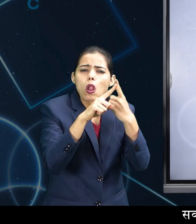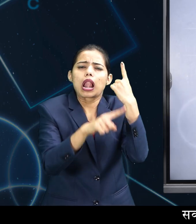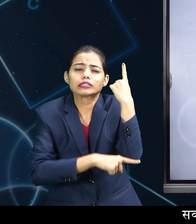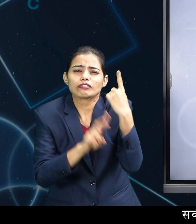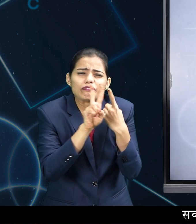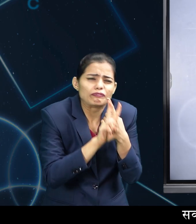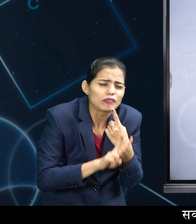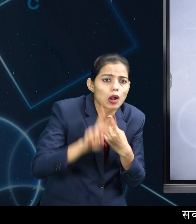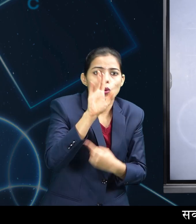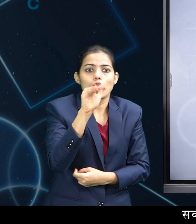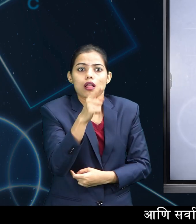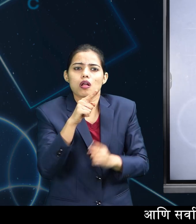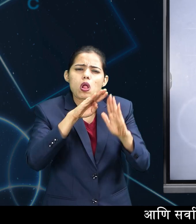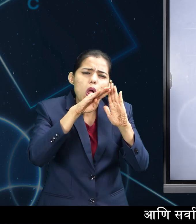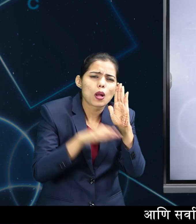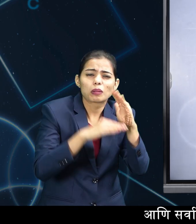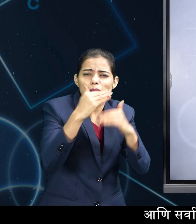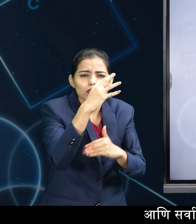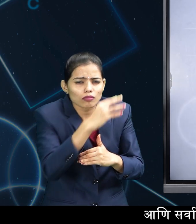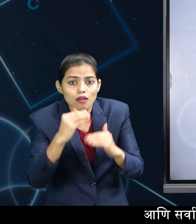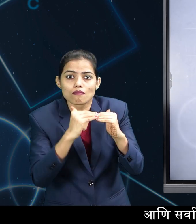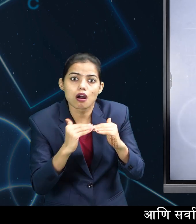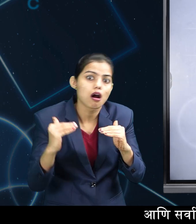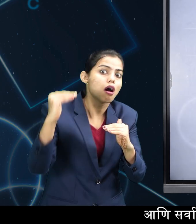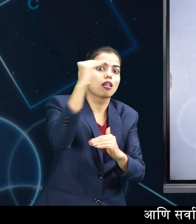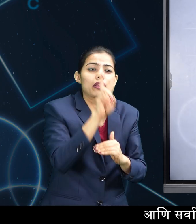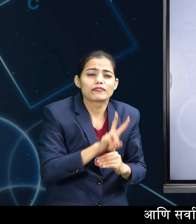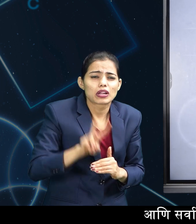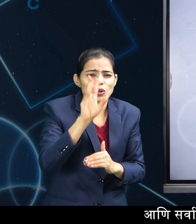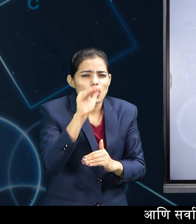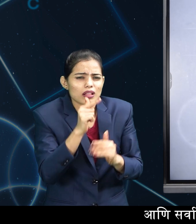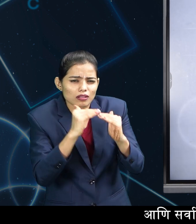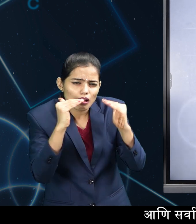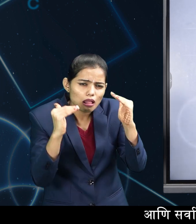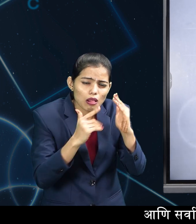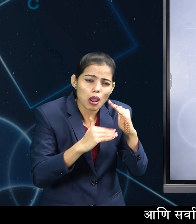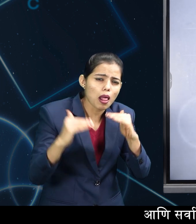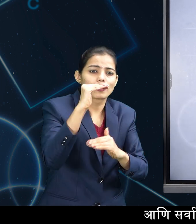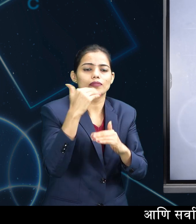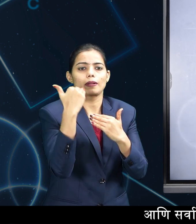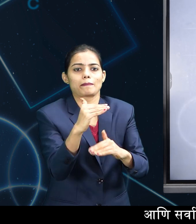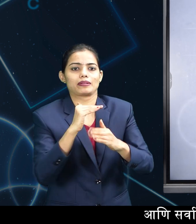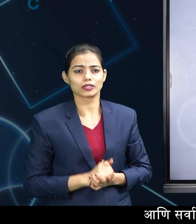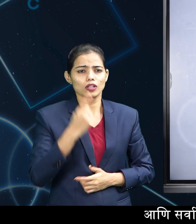खालची मर्यादा आणि सर्वात मोठ्या मूल्याला वरची मर्यादा म्हणतात.